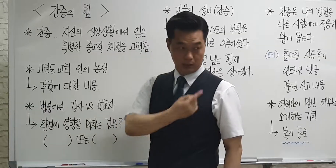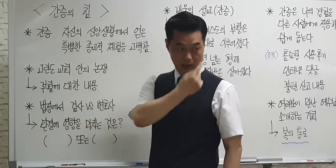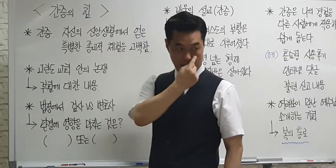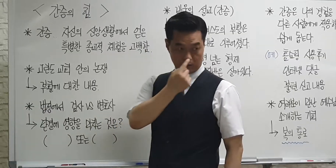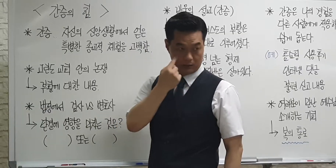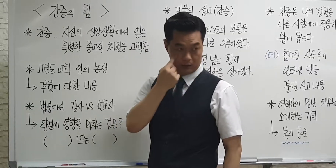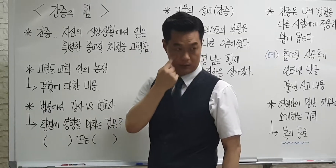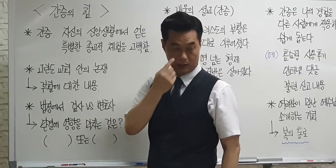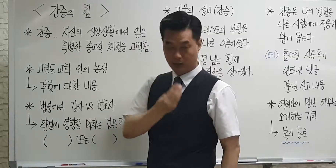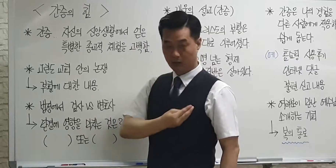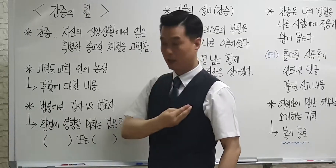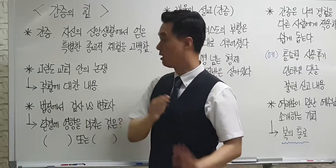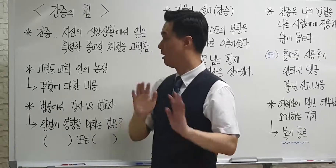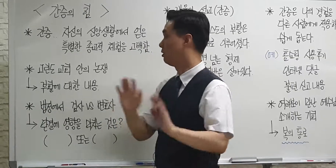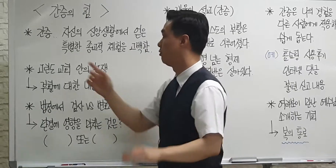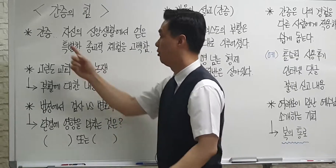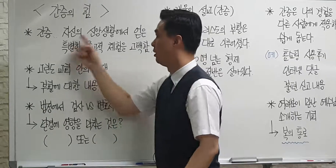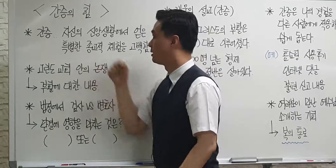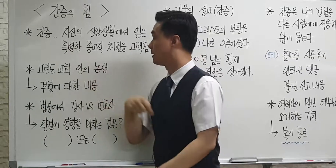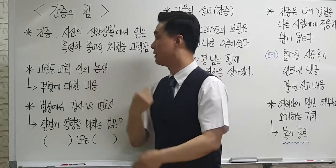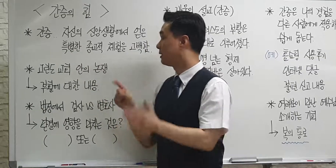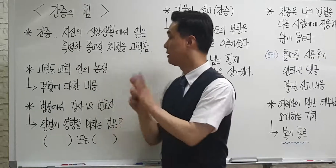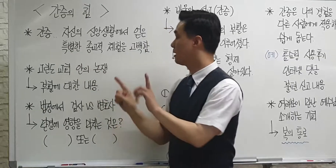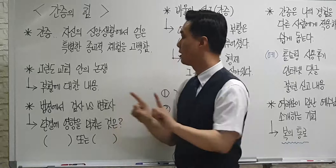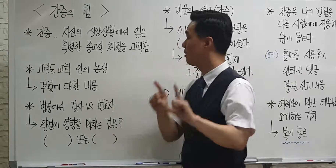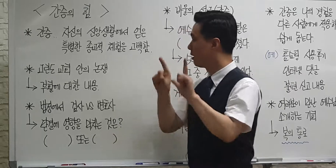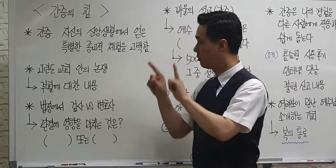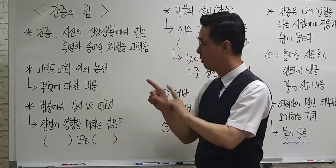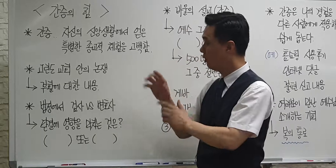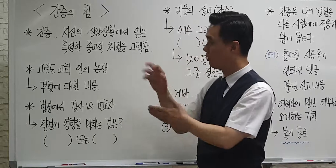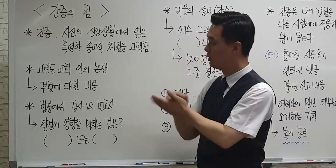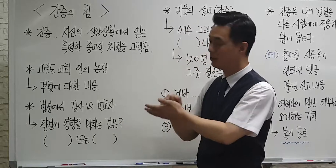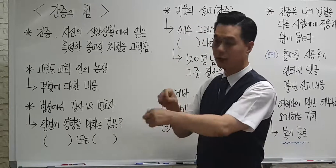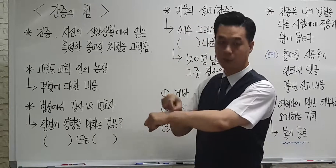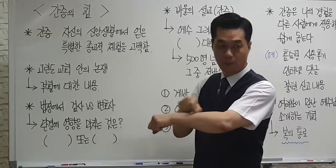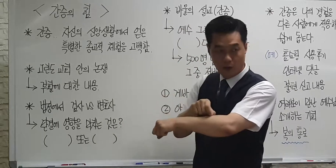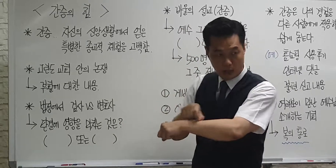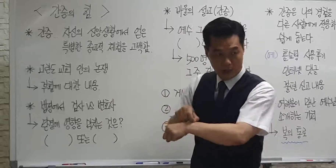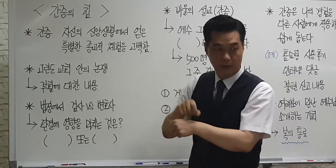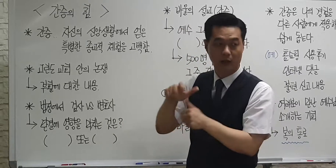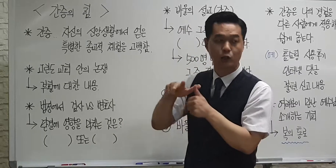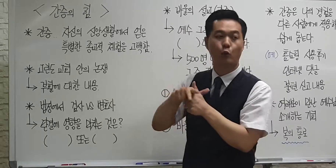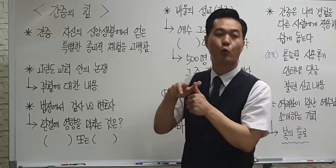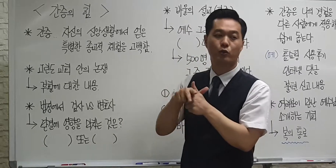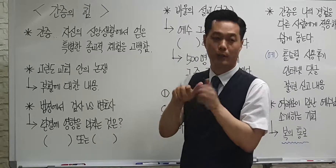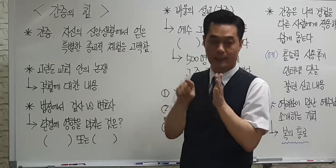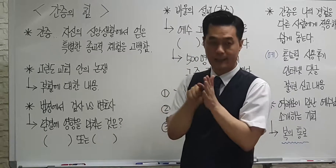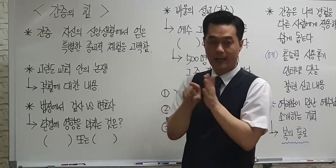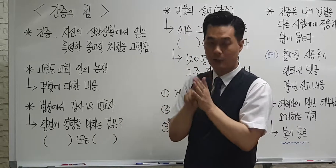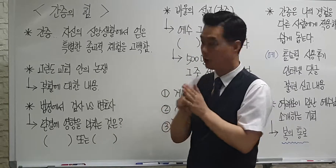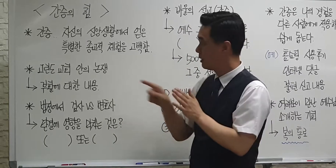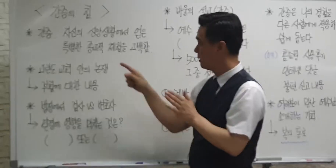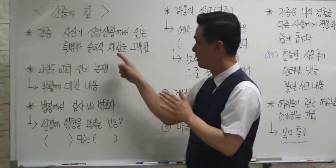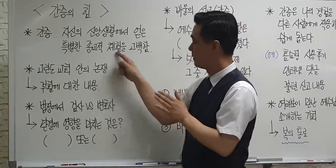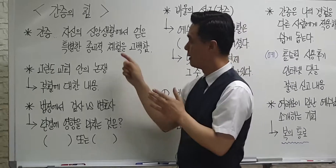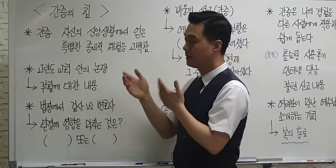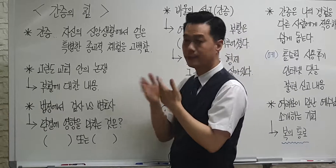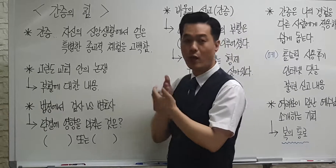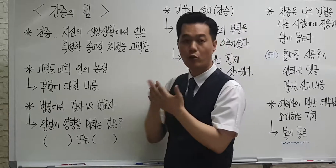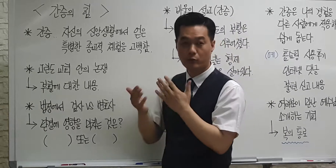간증 아니고요. 자신의 신앙생활에서 얻은 특별한 종교적인 신앙적인